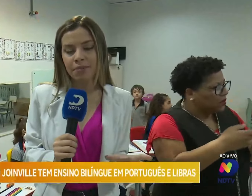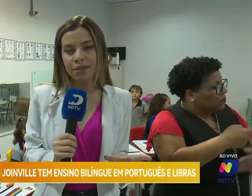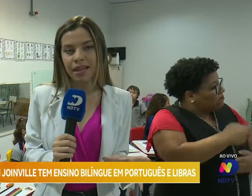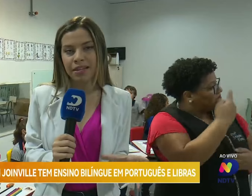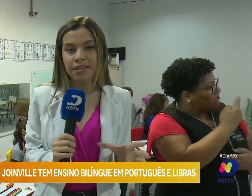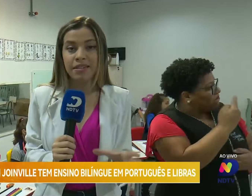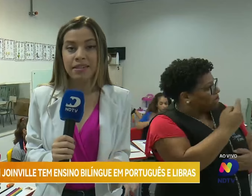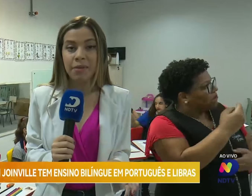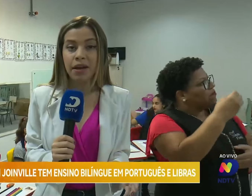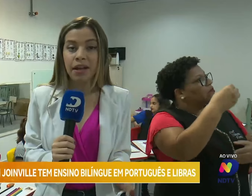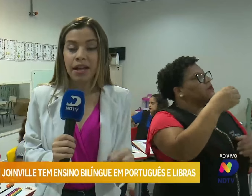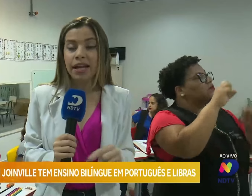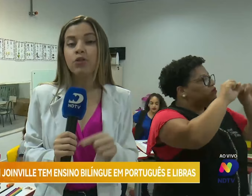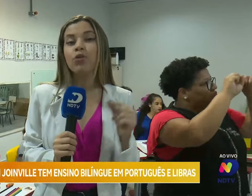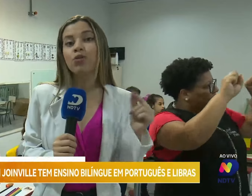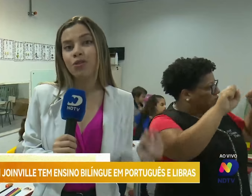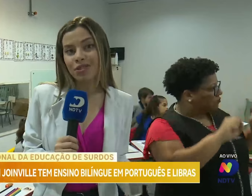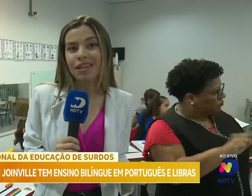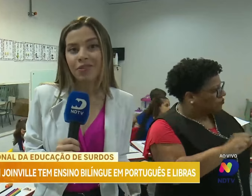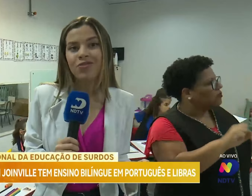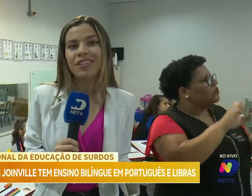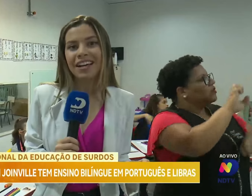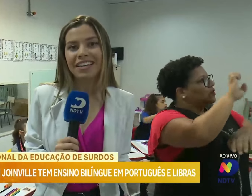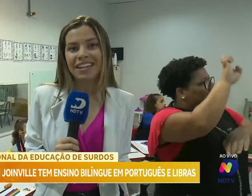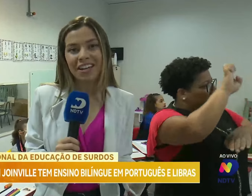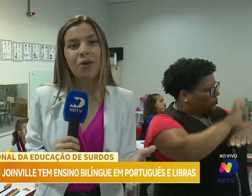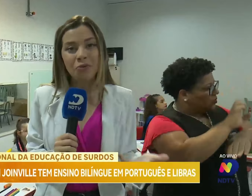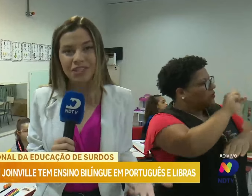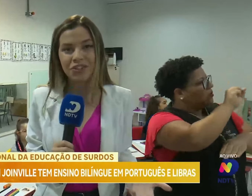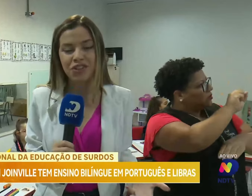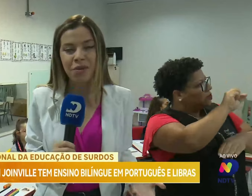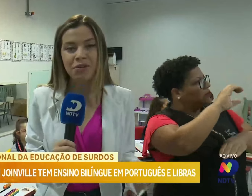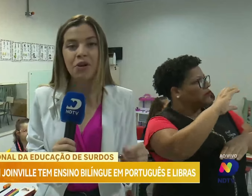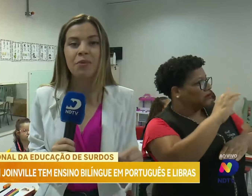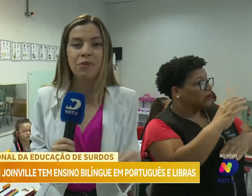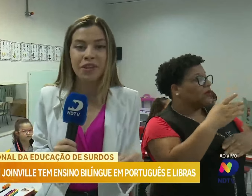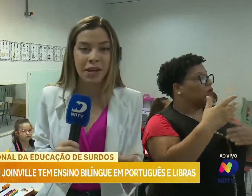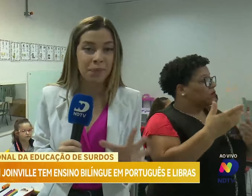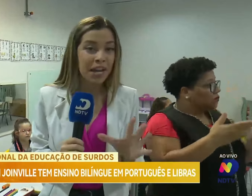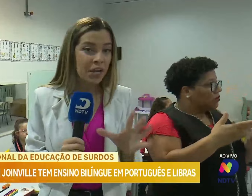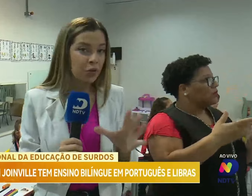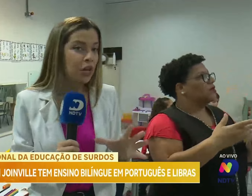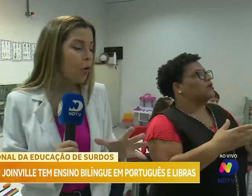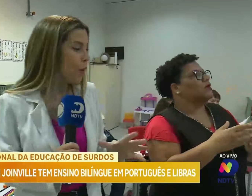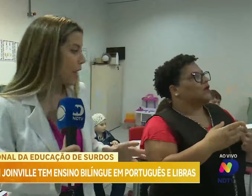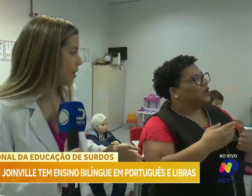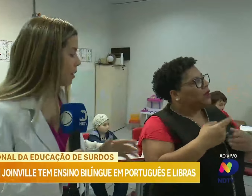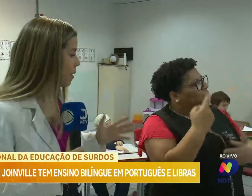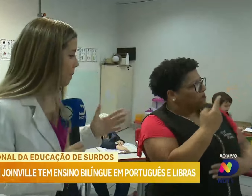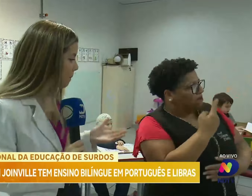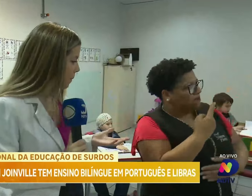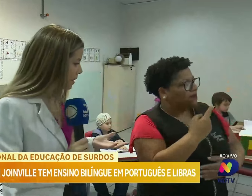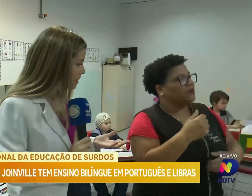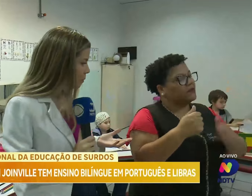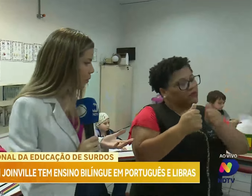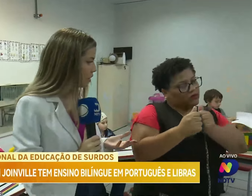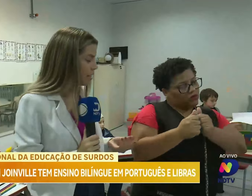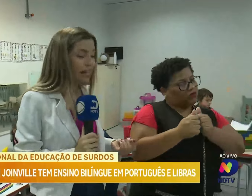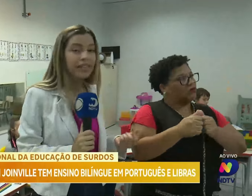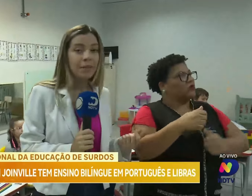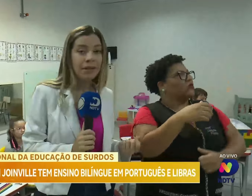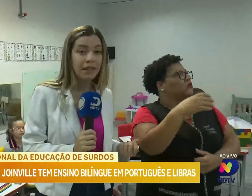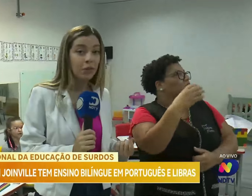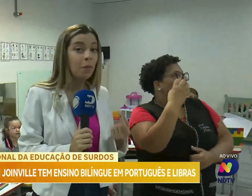a primeira a implantar esse sistema em todo o nosso estado de Santa Catarina. Ou seja, é uma escola pioneira. Eu estou aqui acompanhada pela